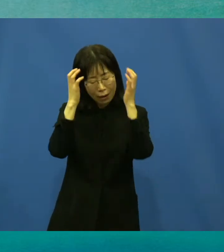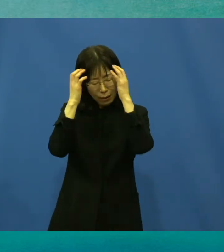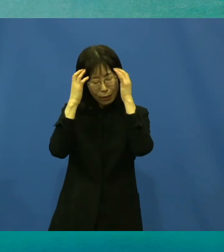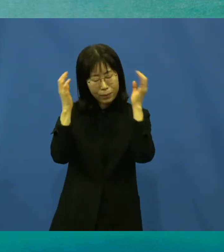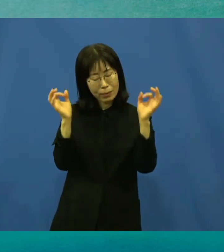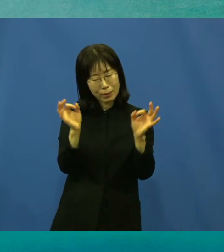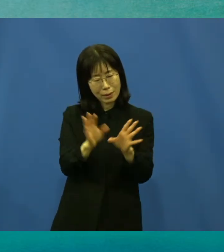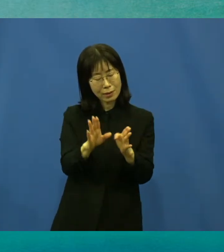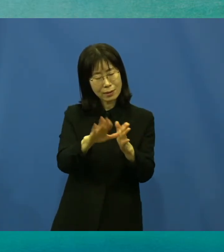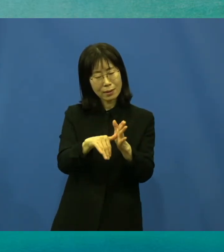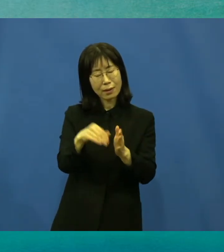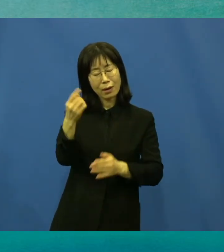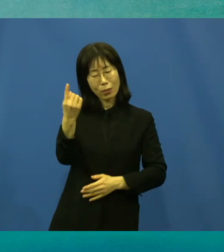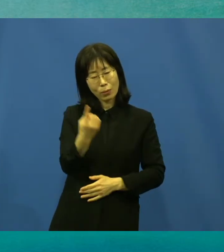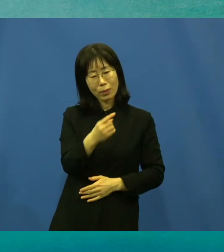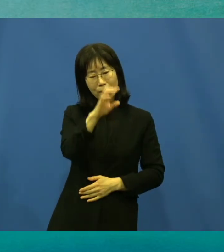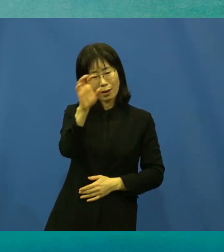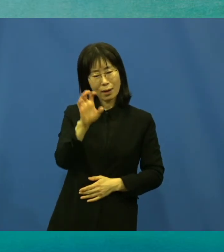순간이 올까?